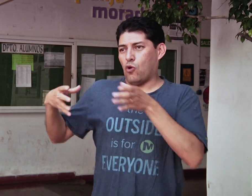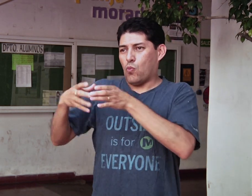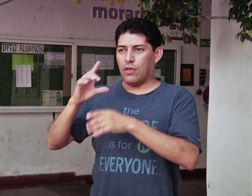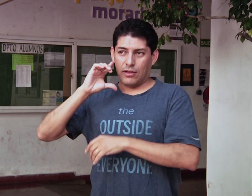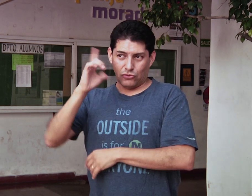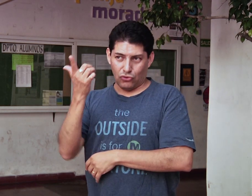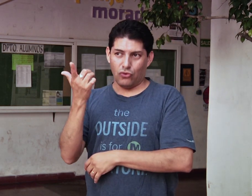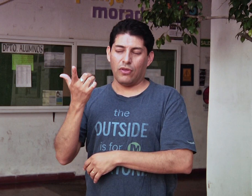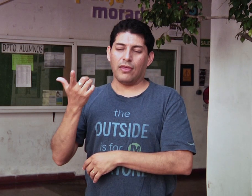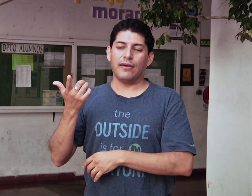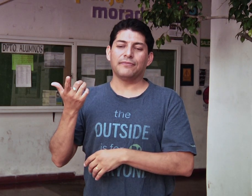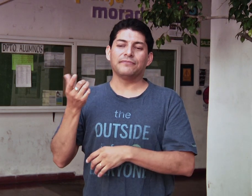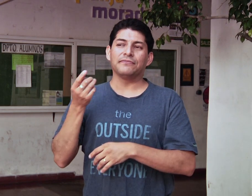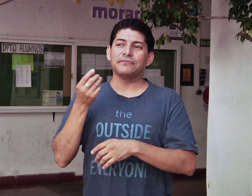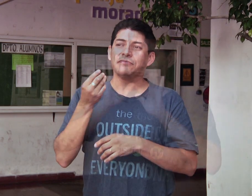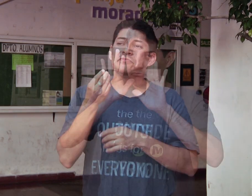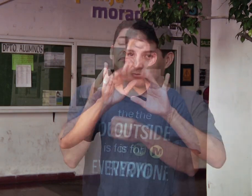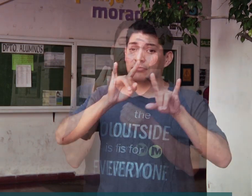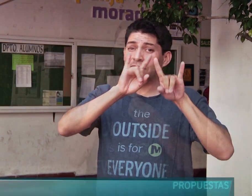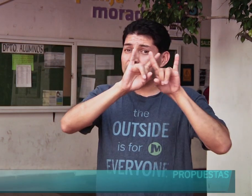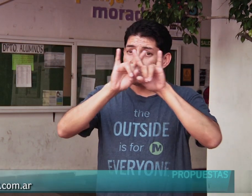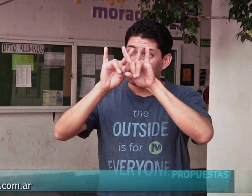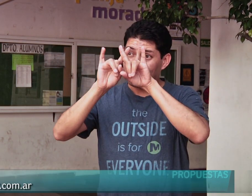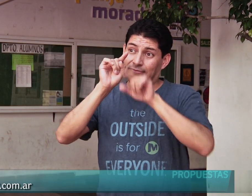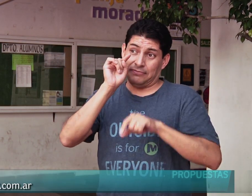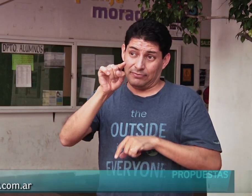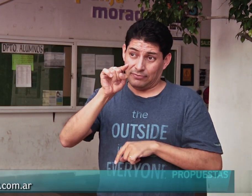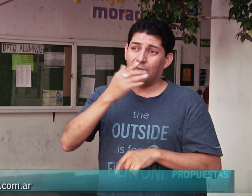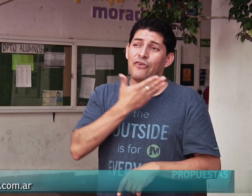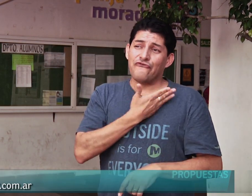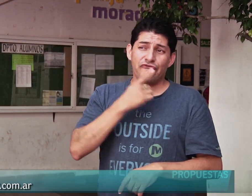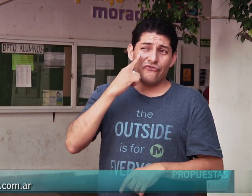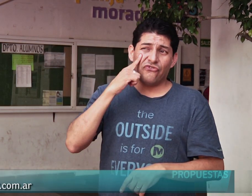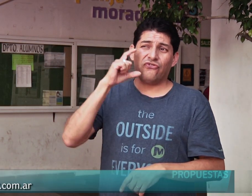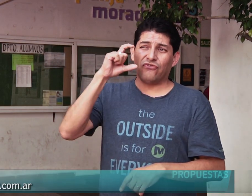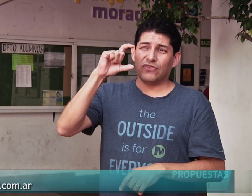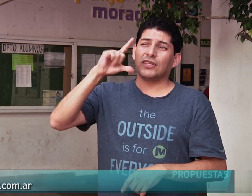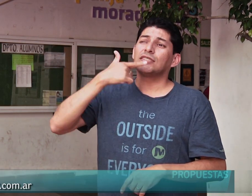y bueno y cómo también acompañar a la comunidad sorda ww.fix